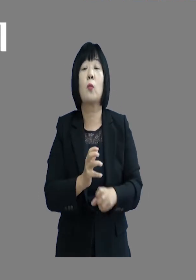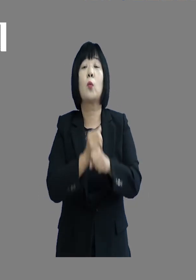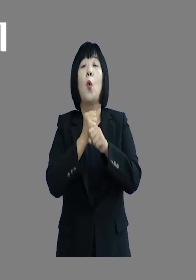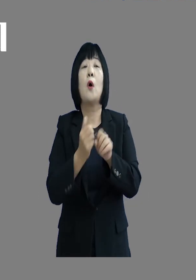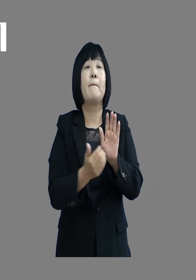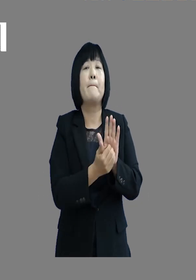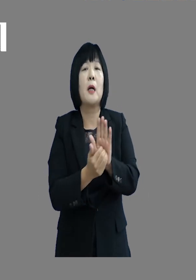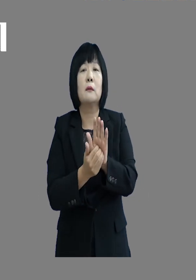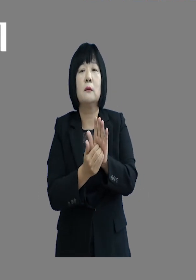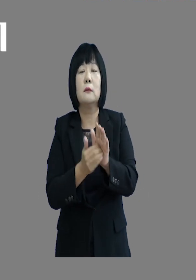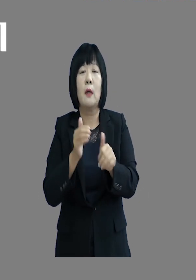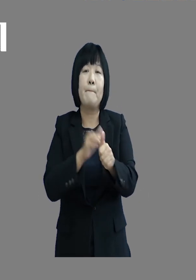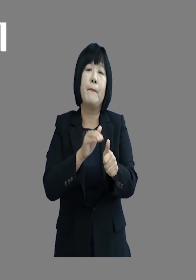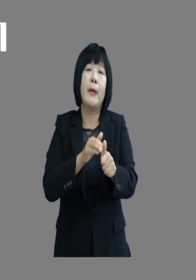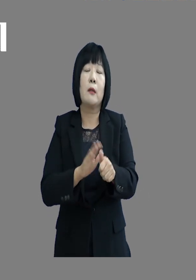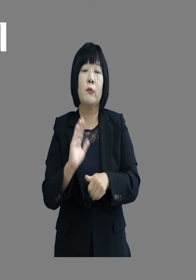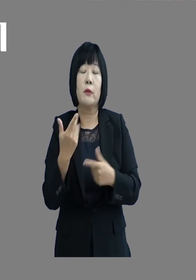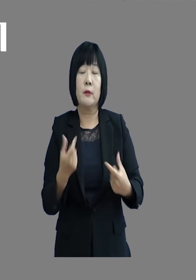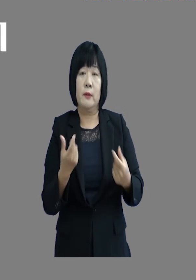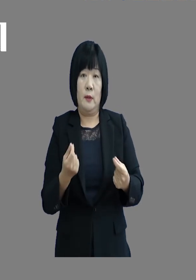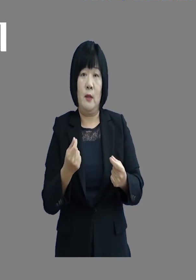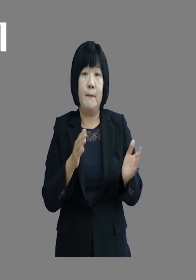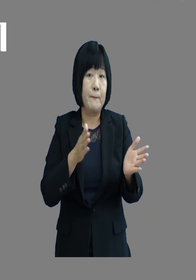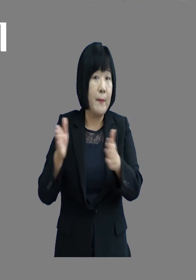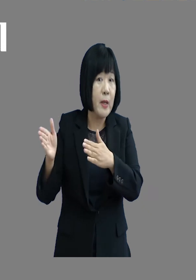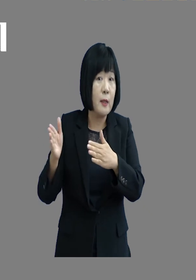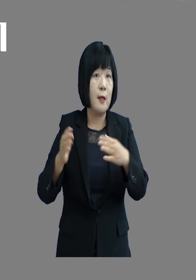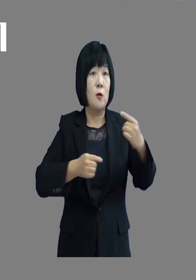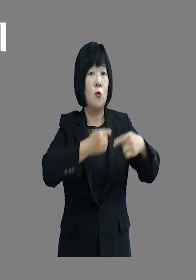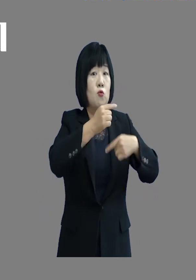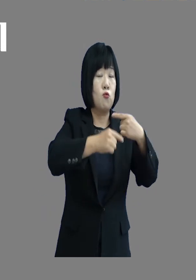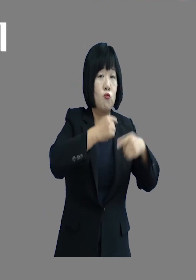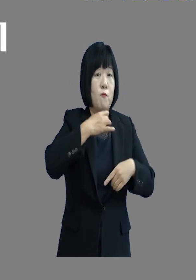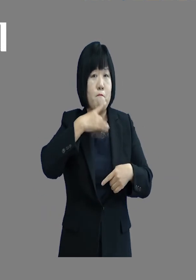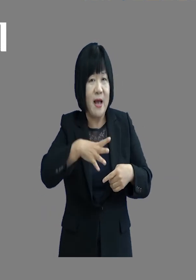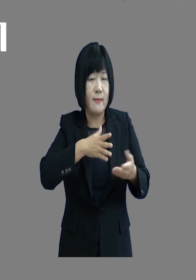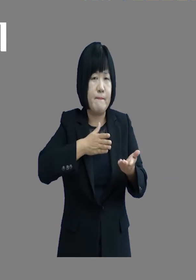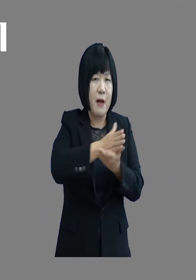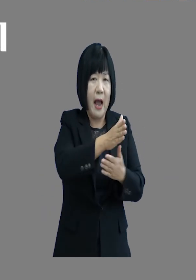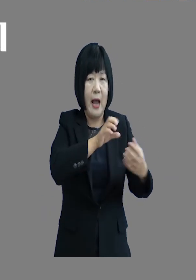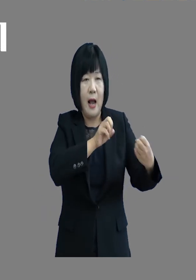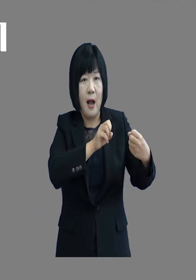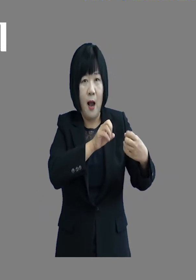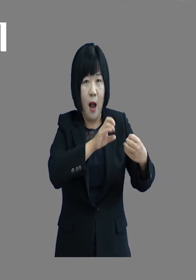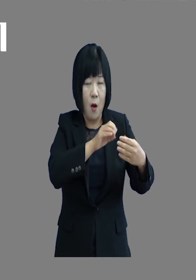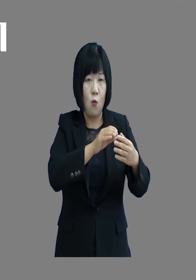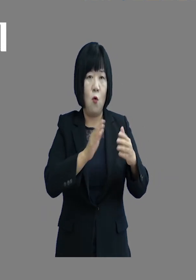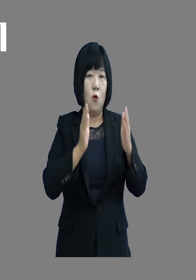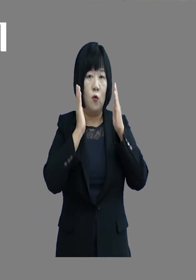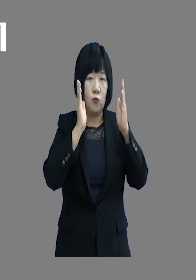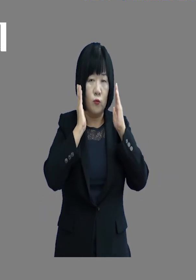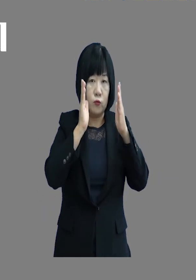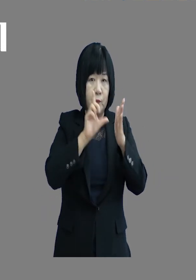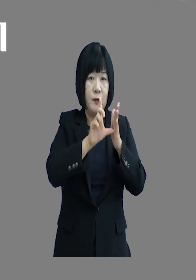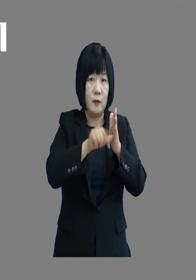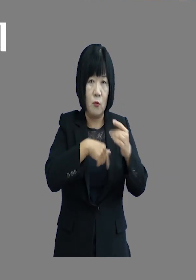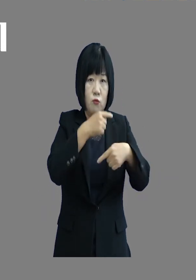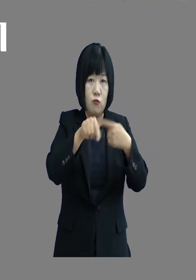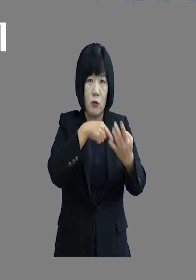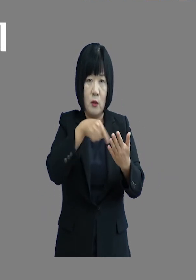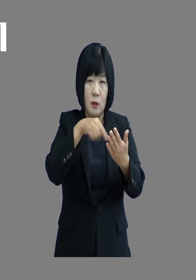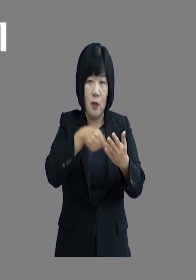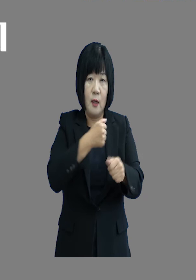막는 장애물이 돼요. 반면에 저희는 수어만 쓰고, 쉽게 말하면 소부사 안에서는 농인인 게 아무 문제가